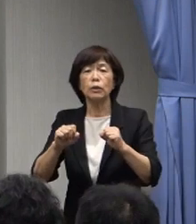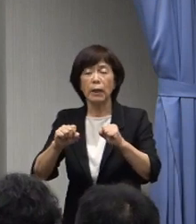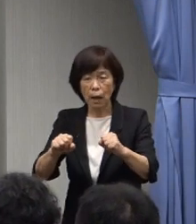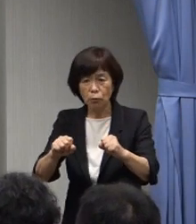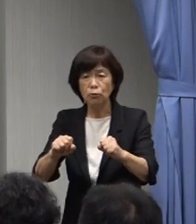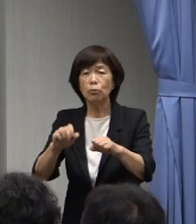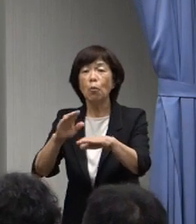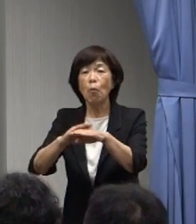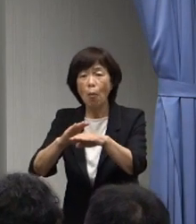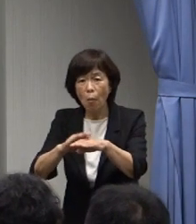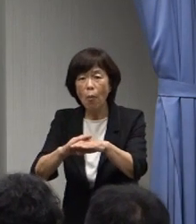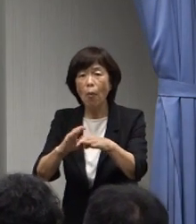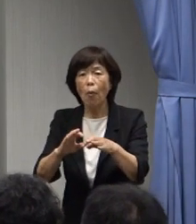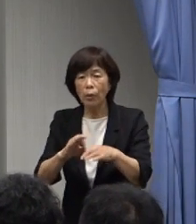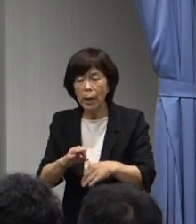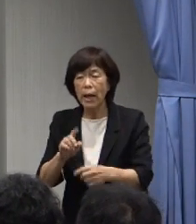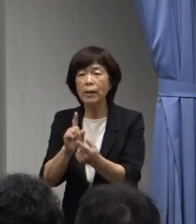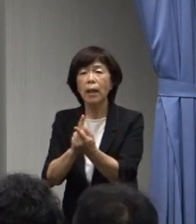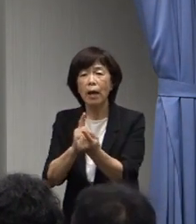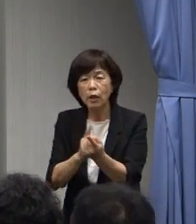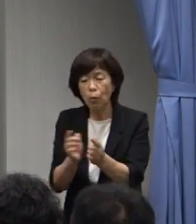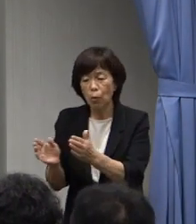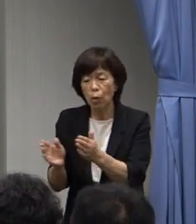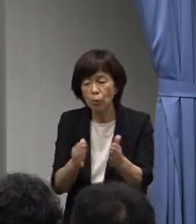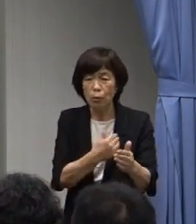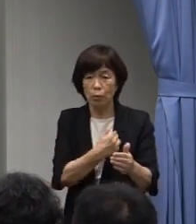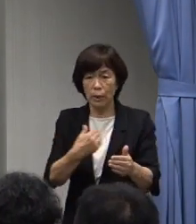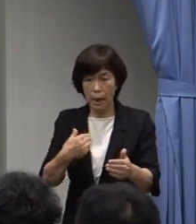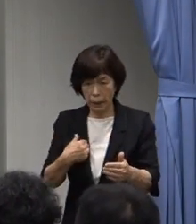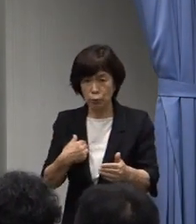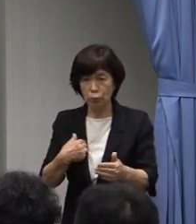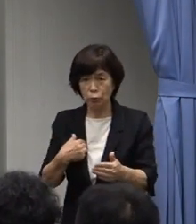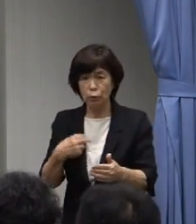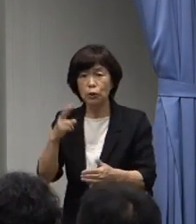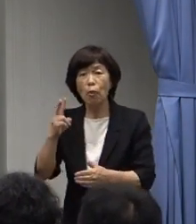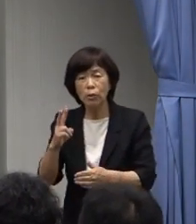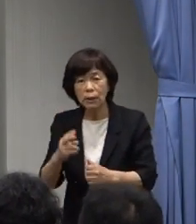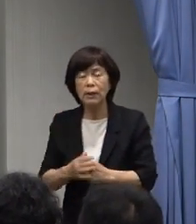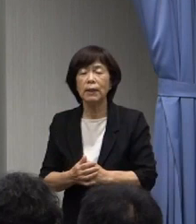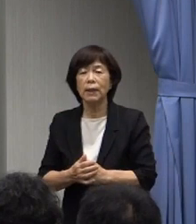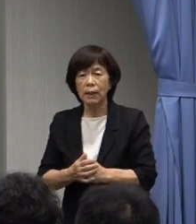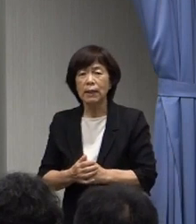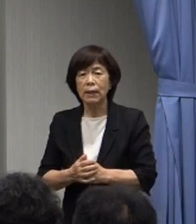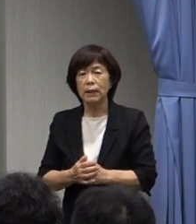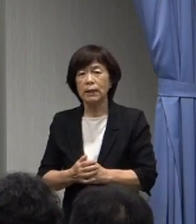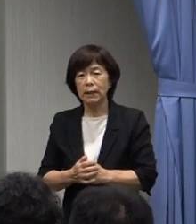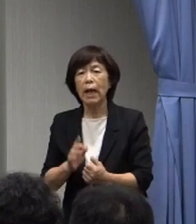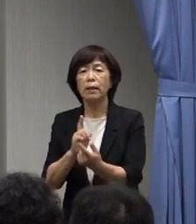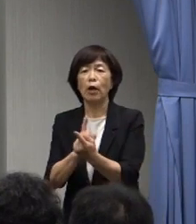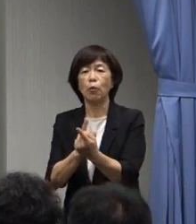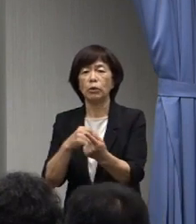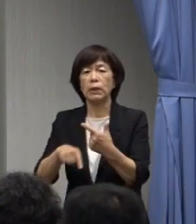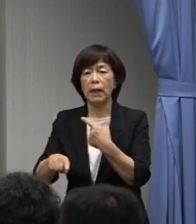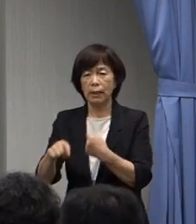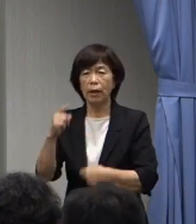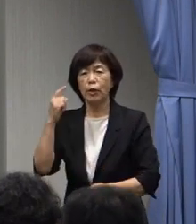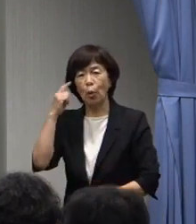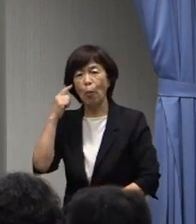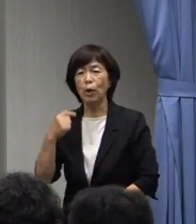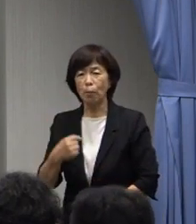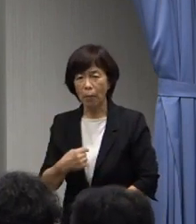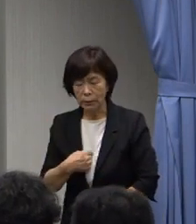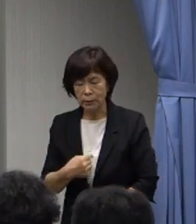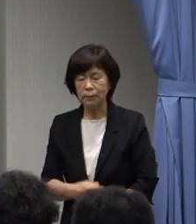ては適切な対応が取れるように、国の皆さんが適切な対応を取れるように、しっかり対応していきたいと思います。